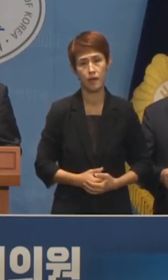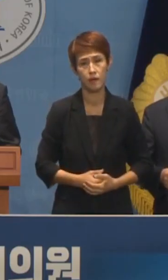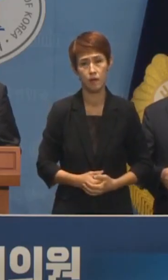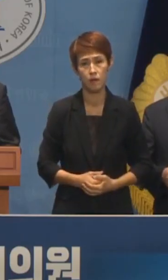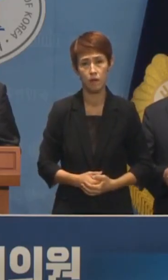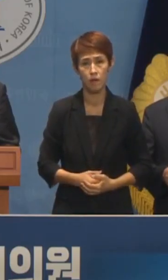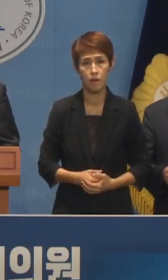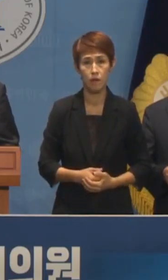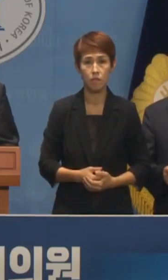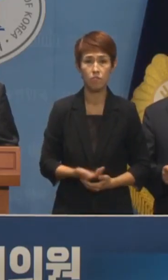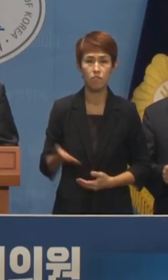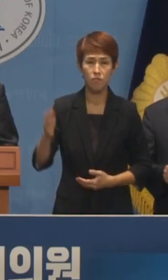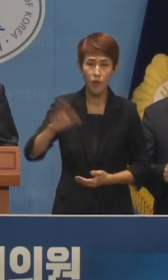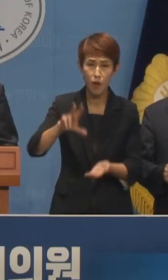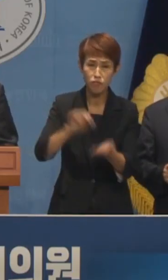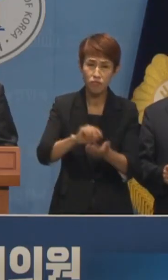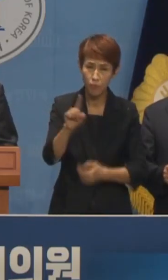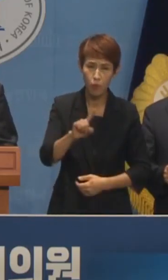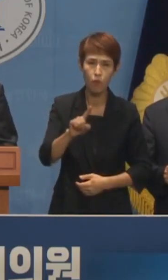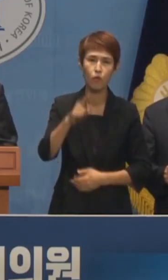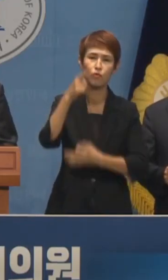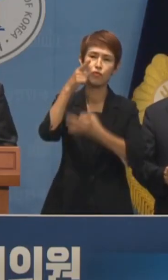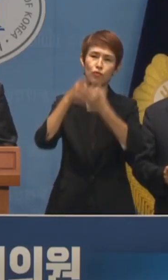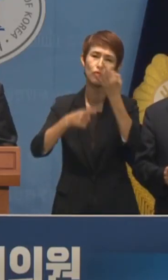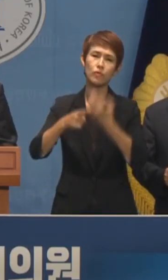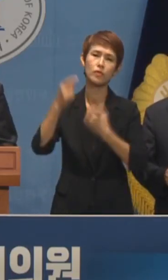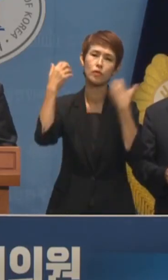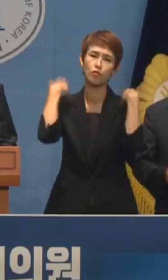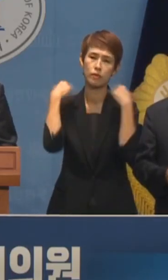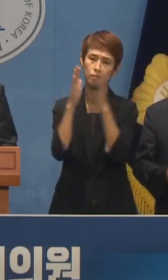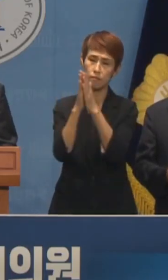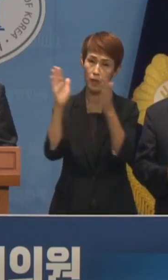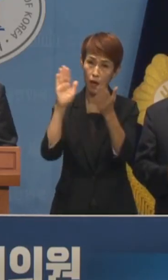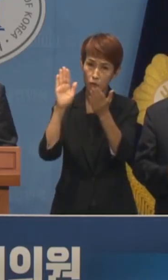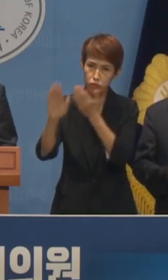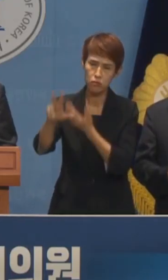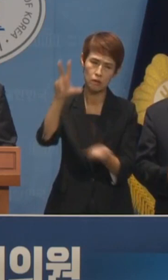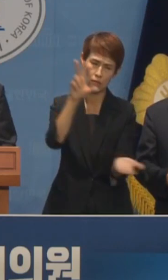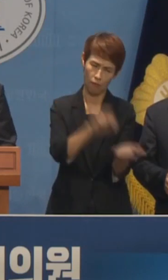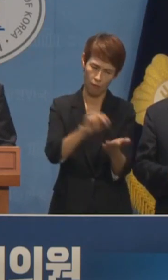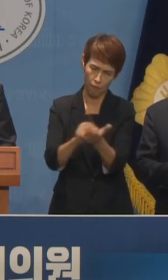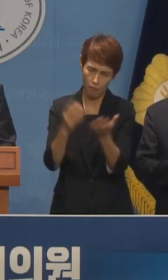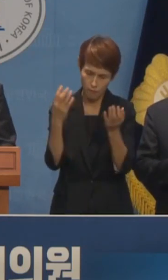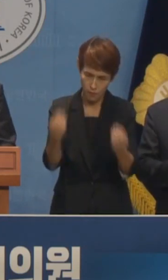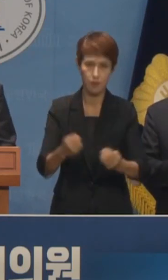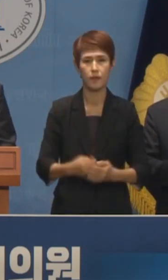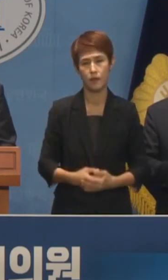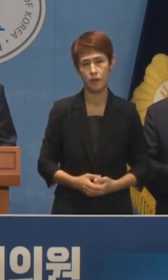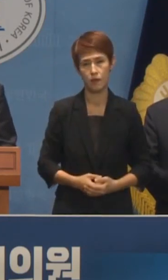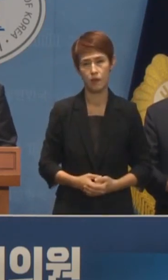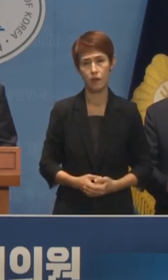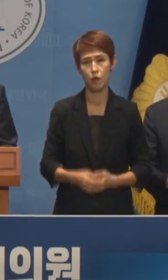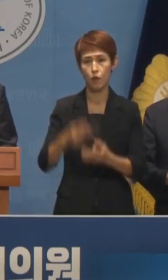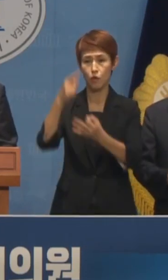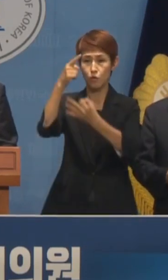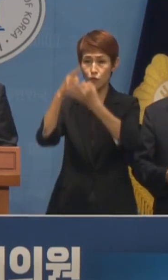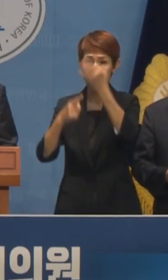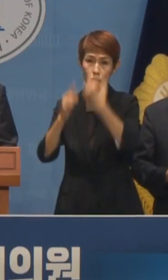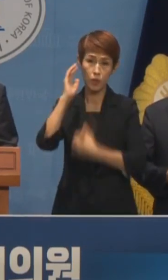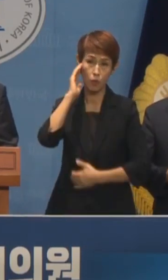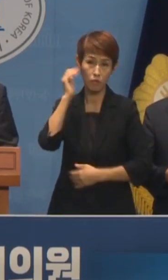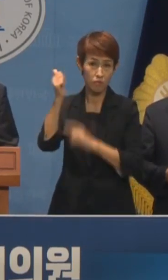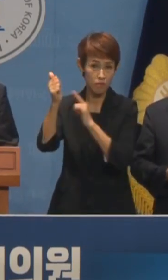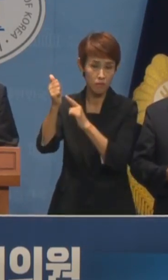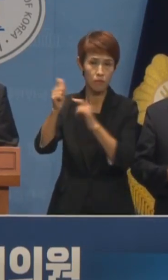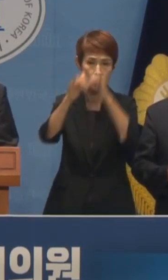하지만 윤석열 정부가 들어선 이후 모든 게 거꾸로 돌아가고 있습니다. 윤석열 대통령은 사회적